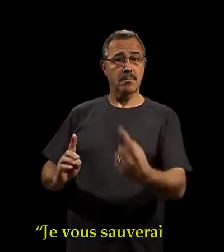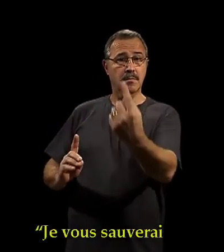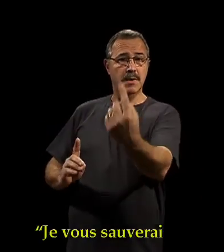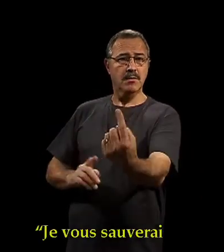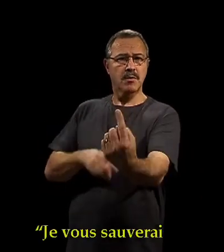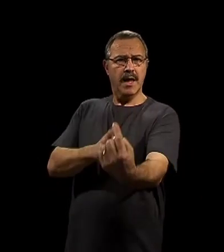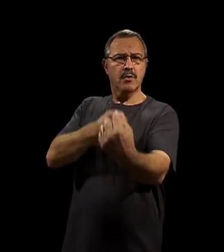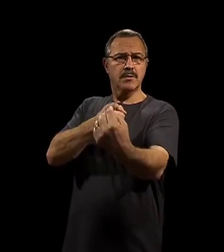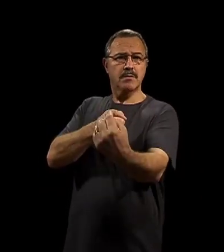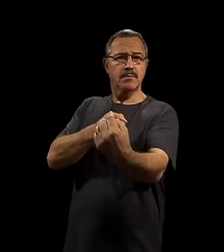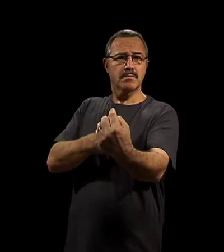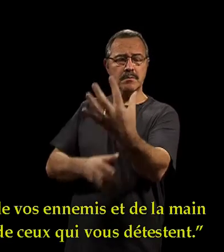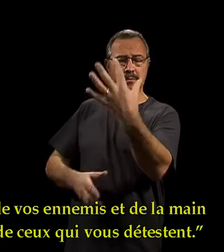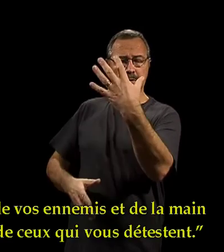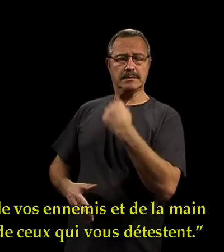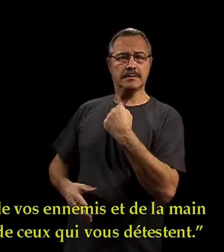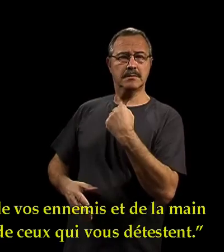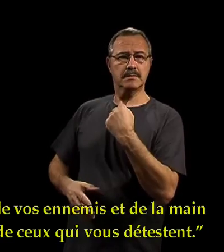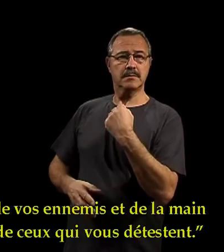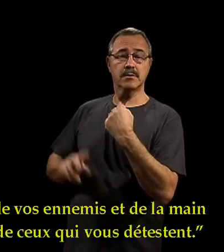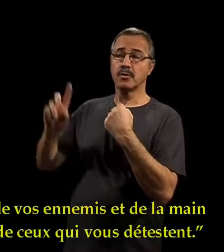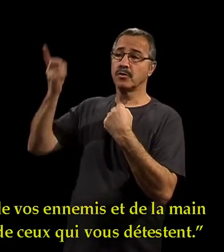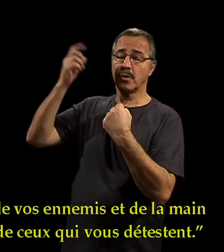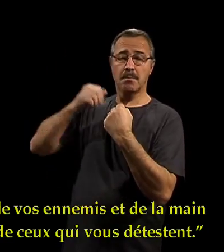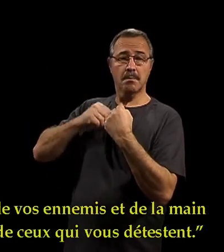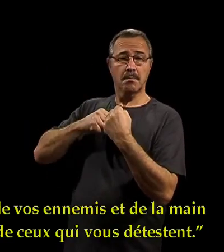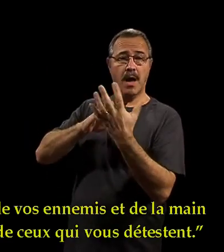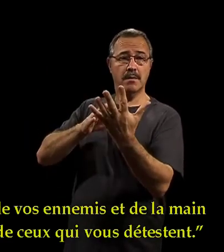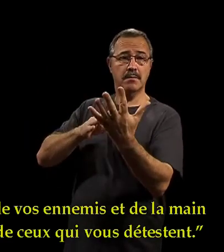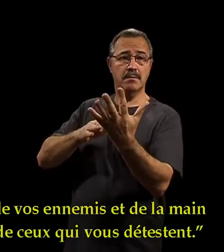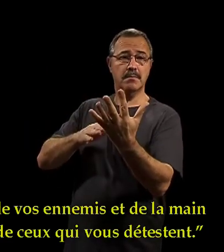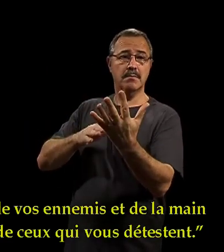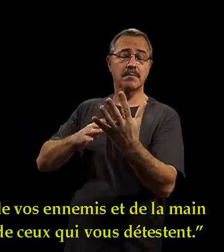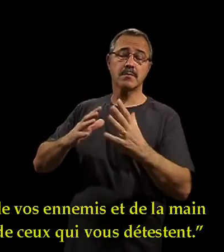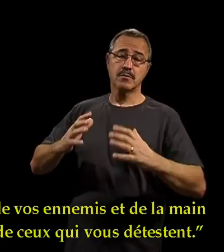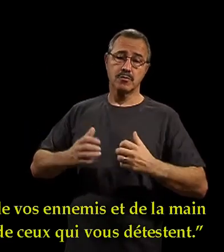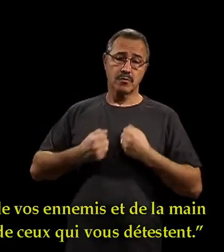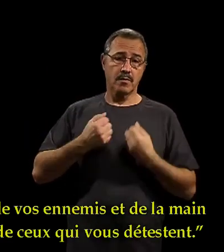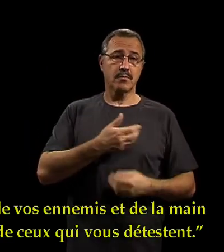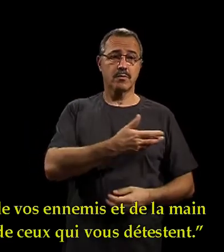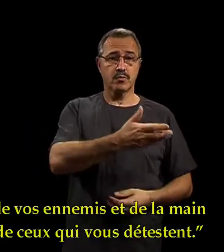Je vous sauverai de vos ennemis et de la main de ceux qui vous détestent.